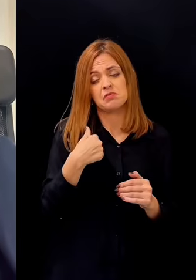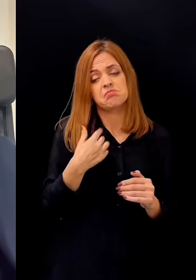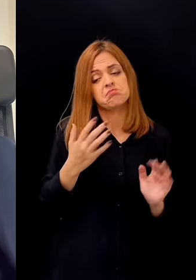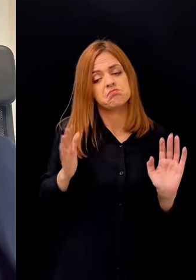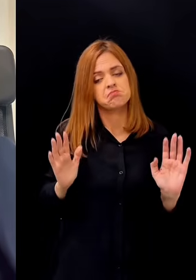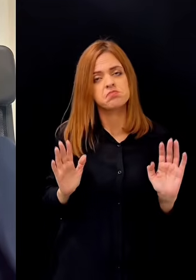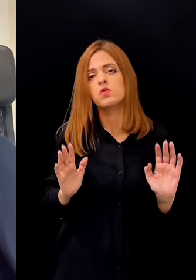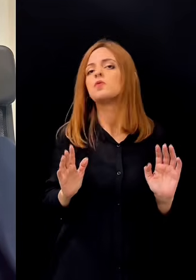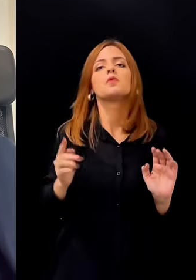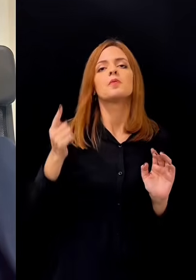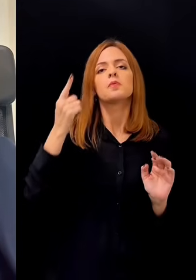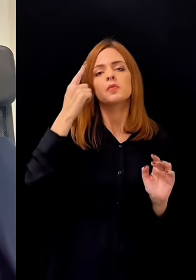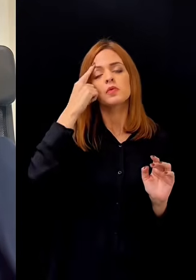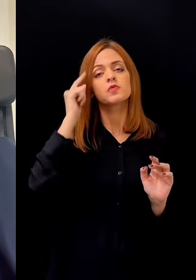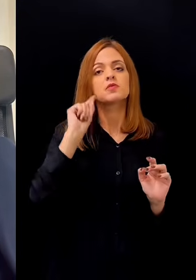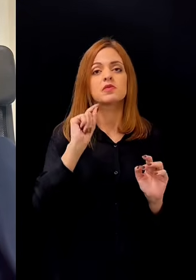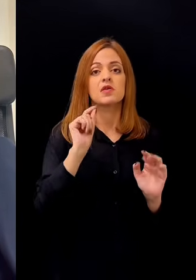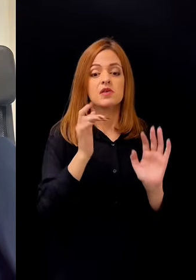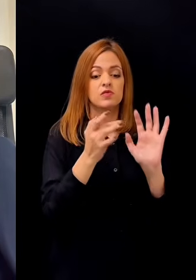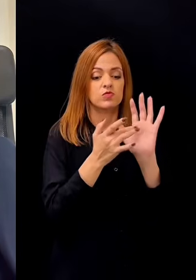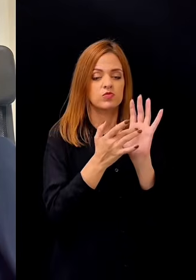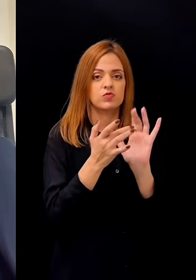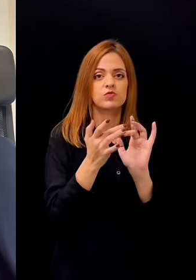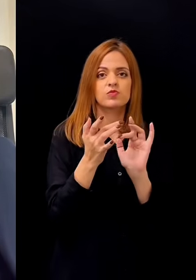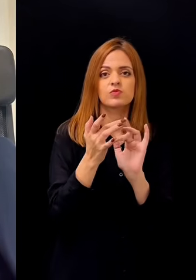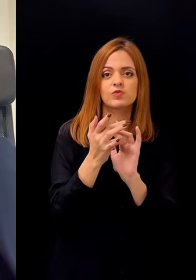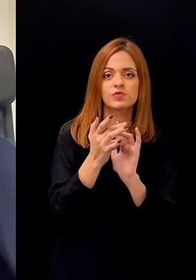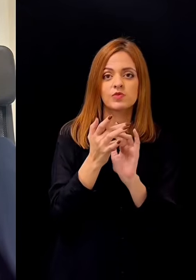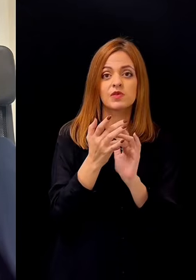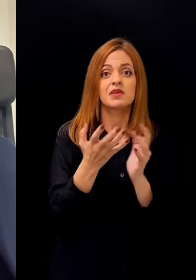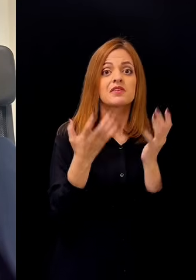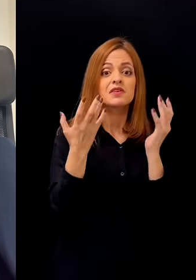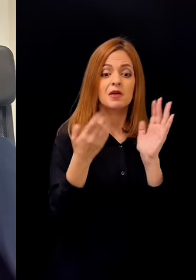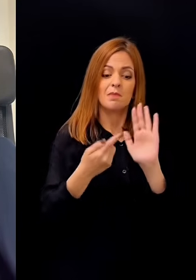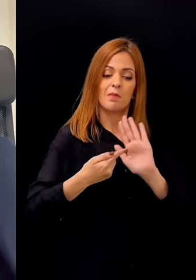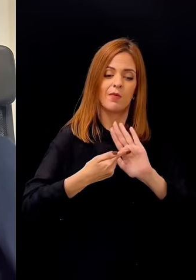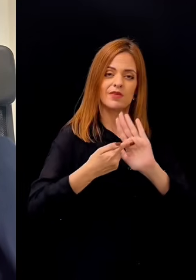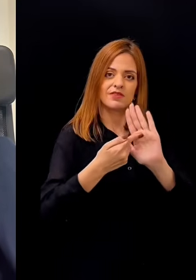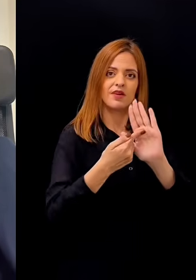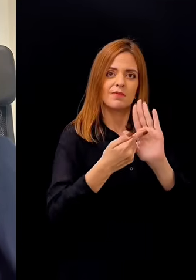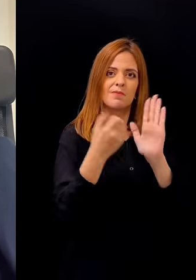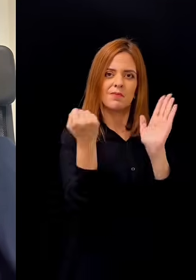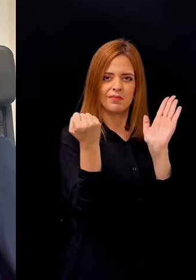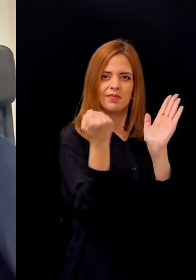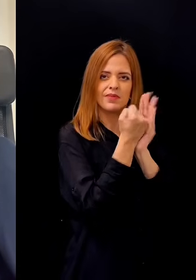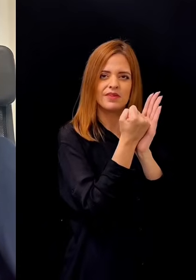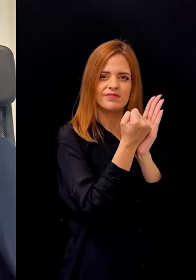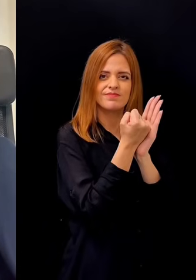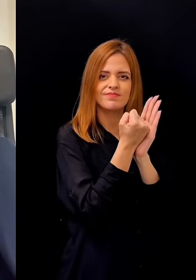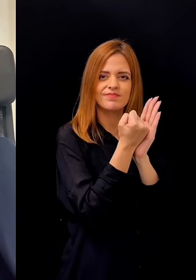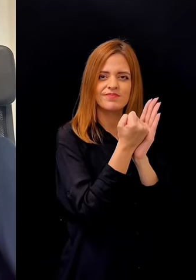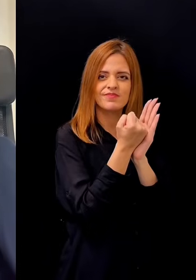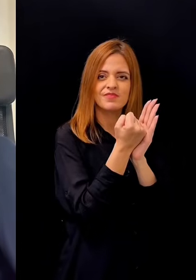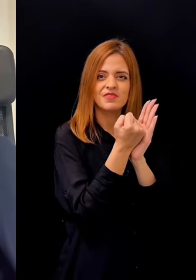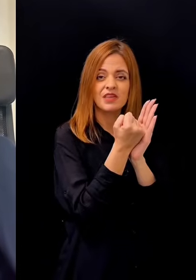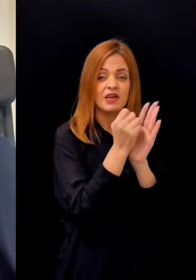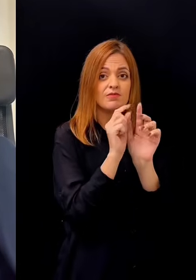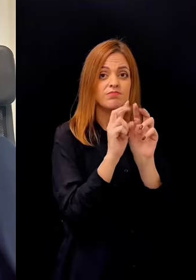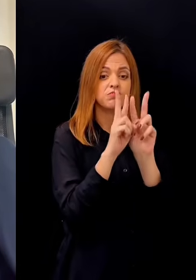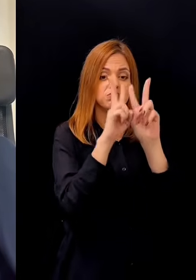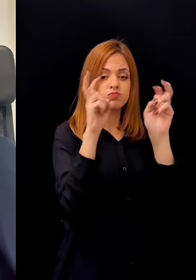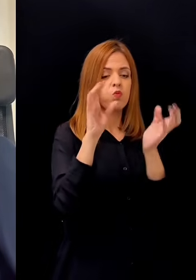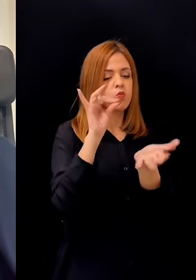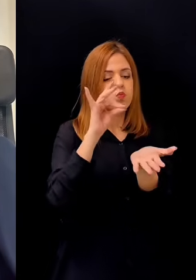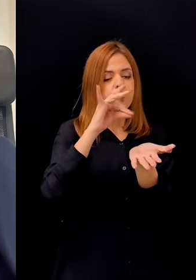interpretação, Jesus queria deixar registrado aqui que essa verdade a